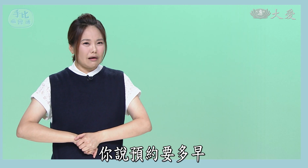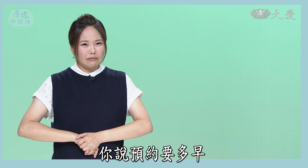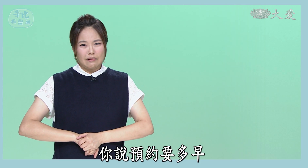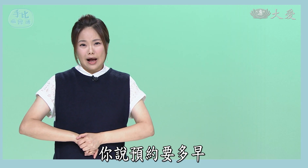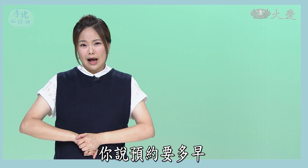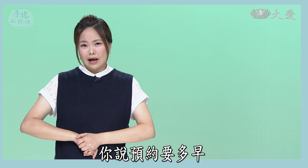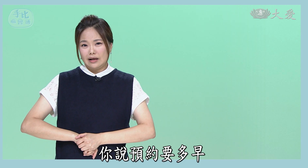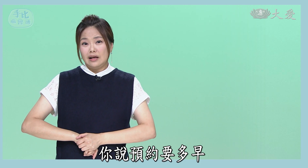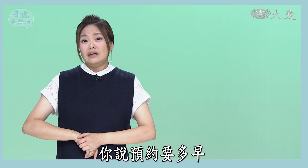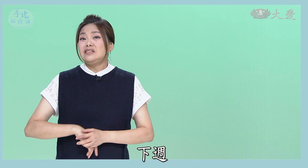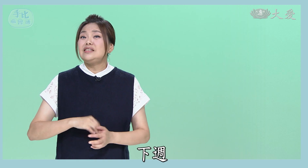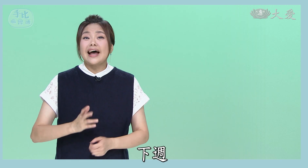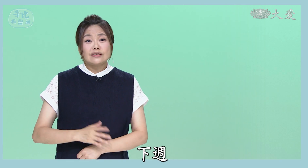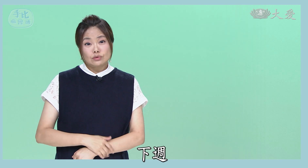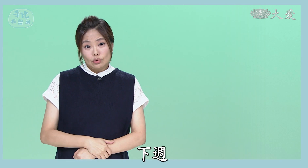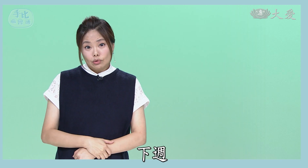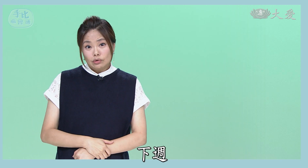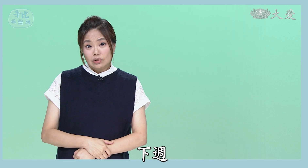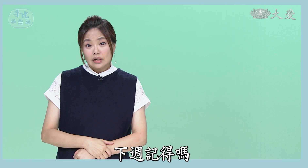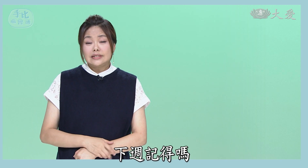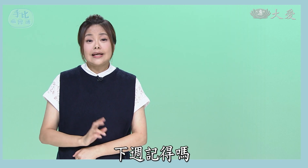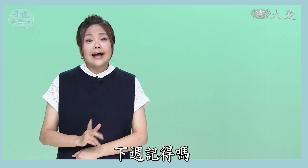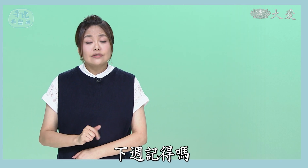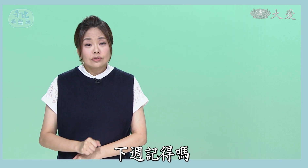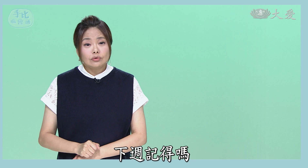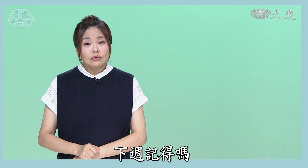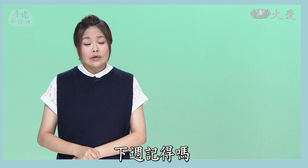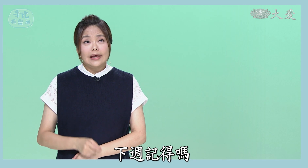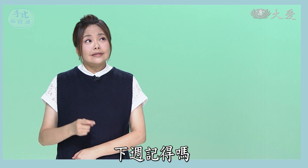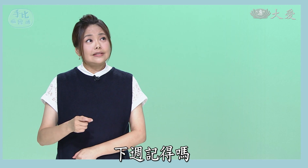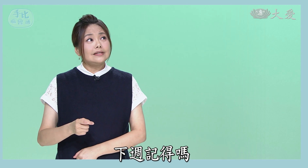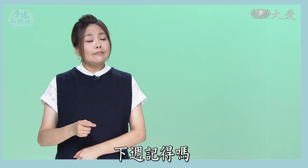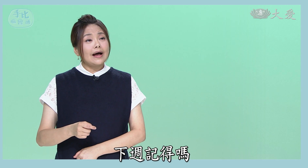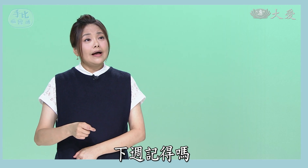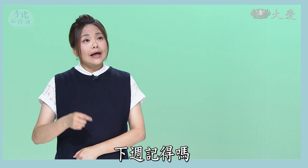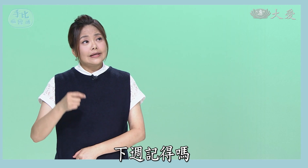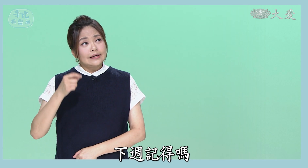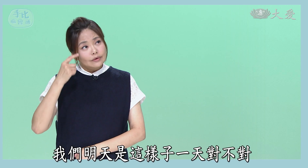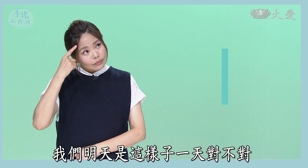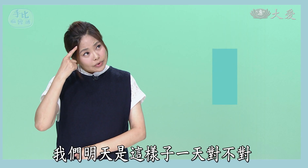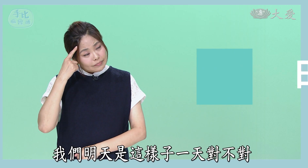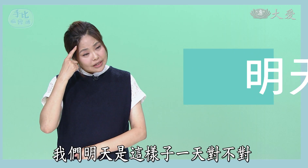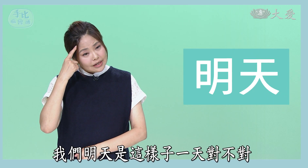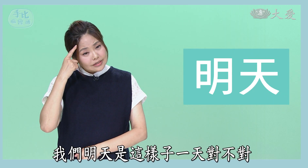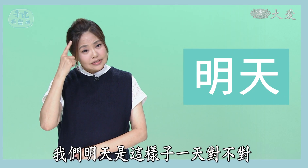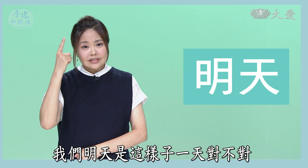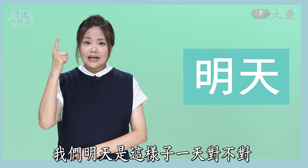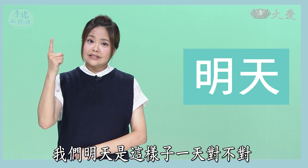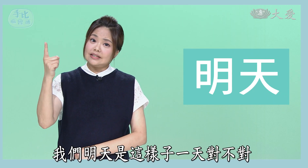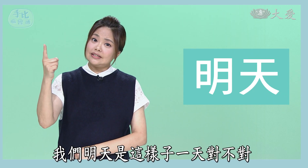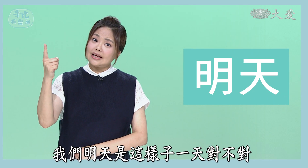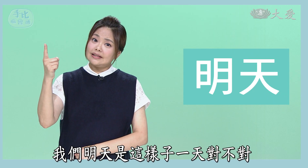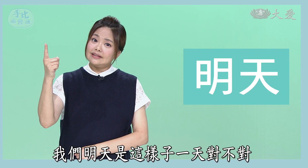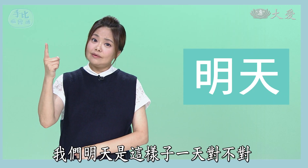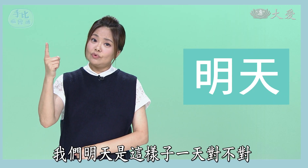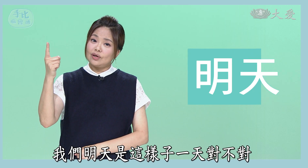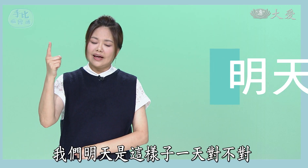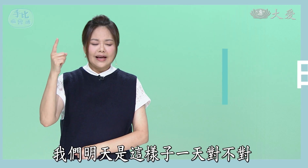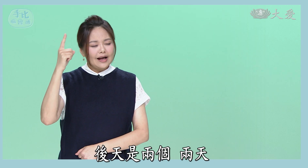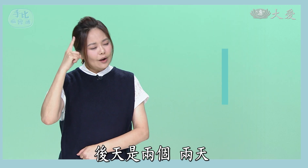啊？下周，下周，哎，记得吗？哎，我们明天是这样子一天，对不对？后